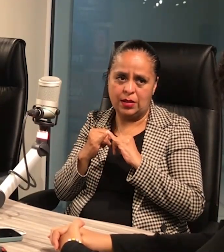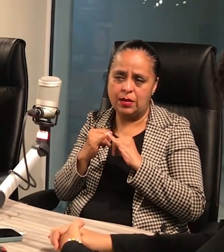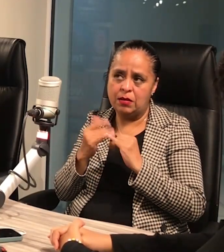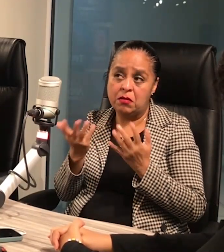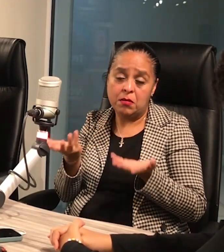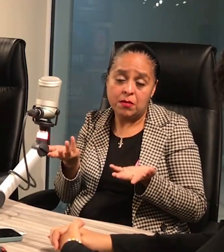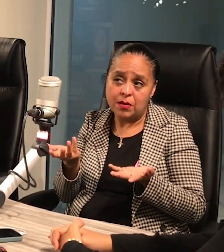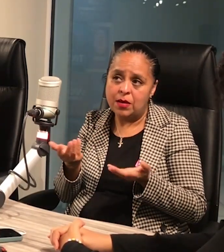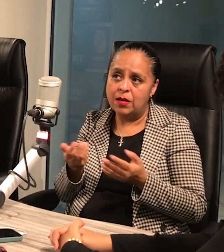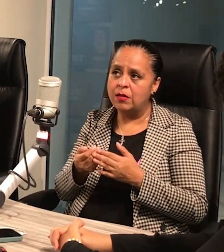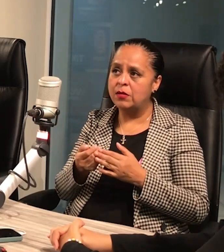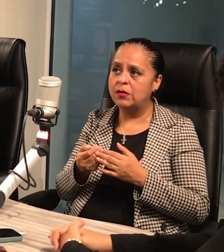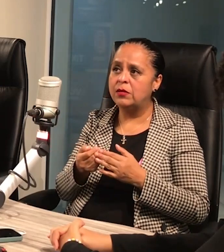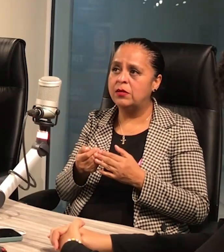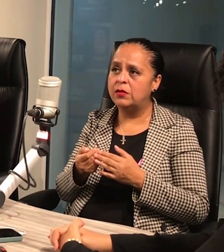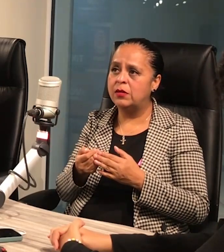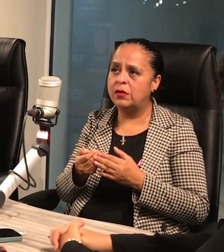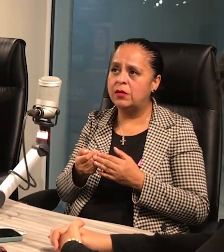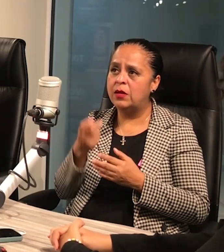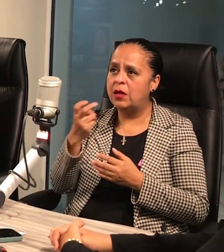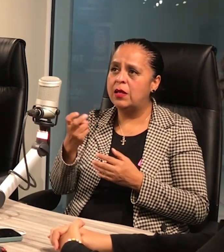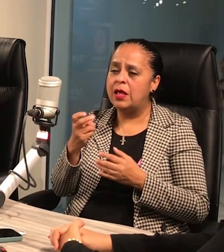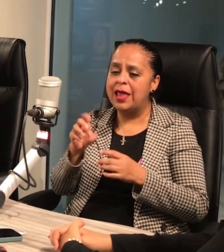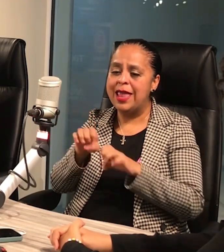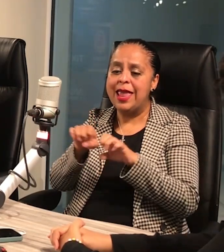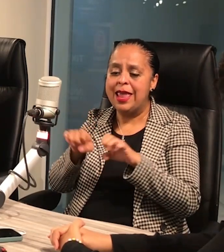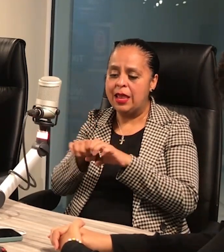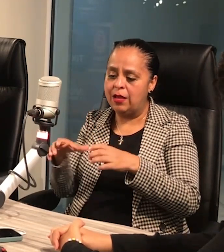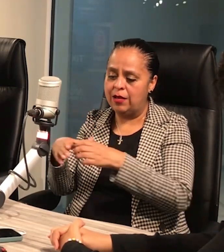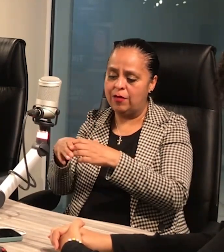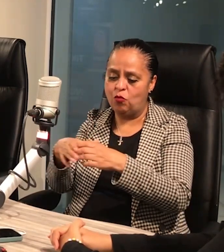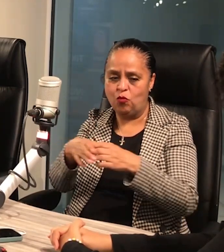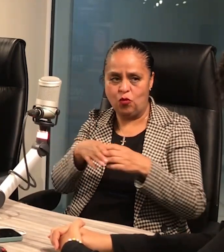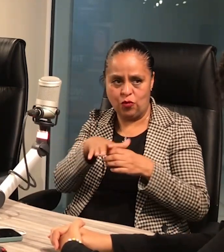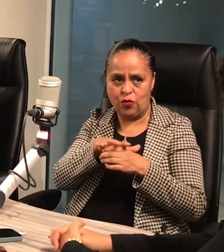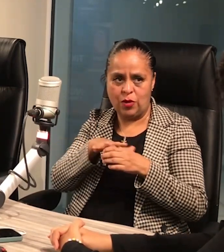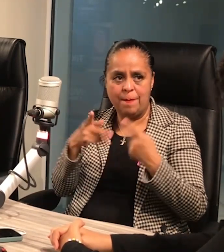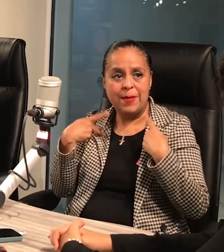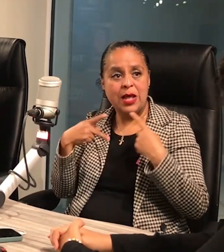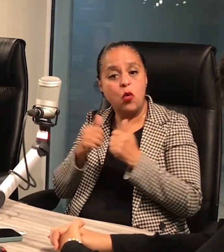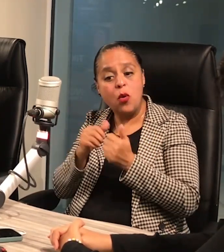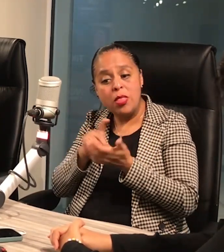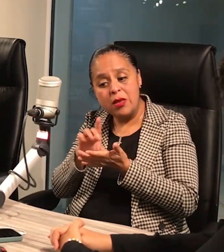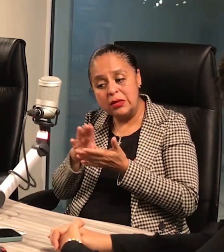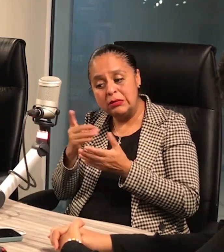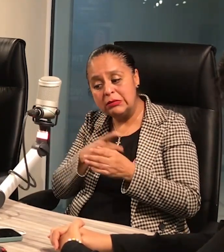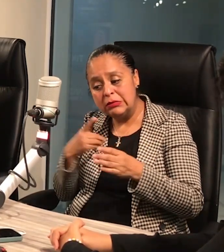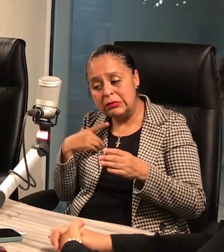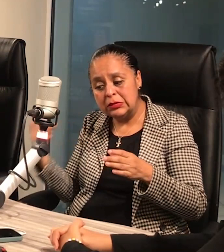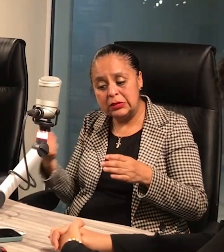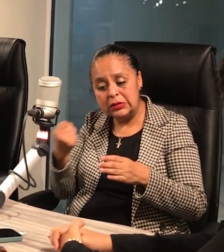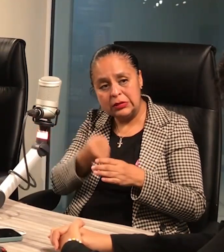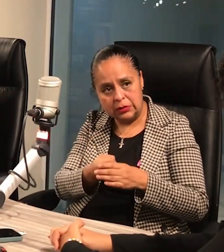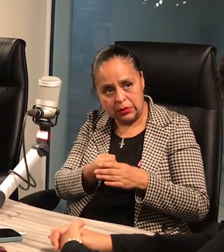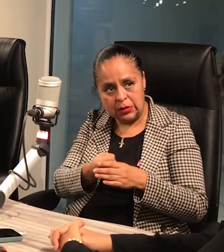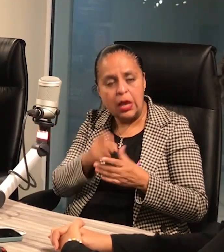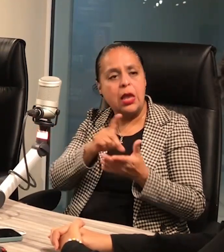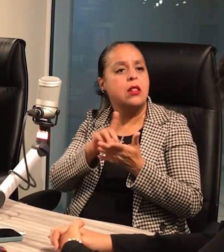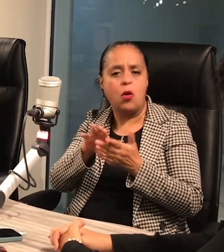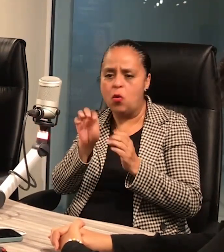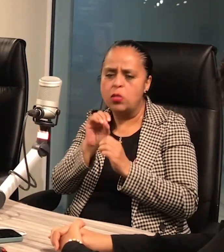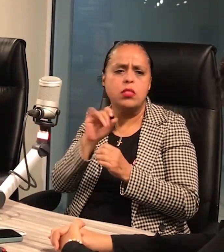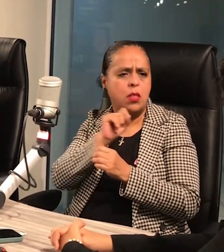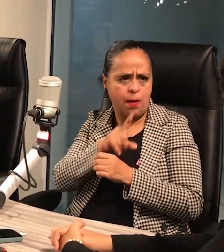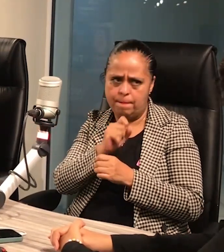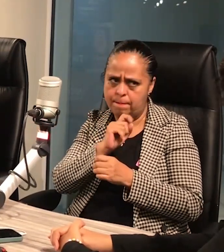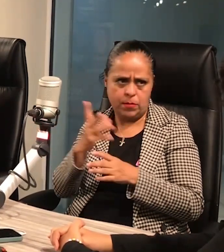pues con un equipo conformado en cada universidad, tanto de personas con discapacidad como sin discapacidad, por la comunidad